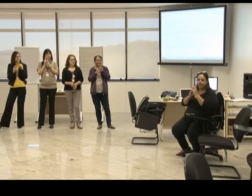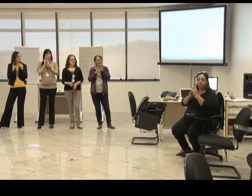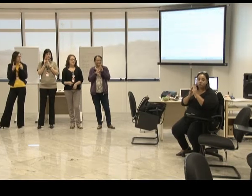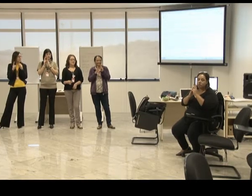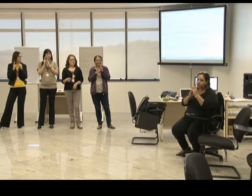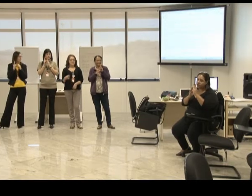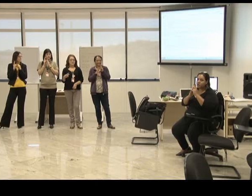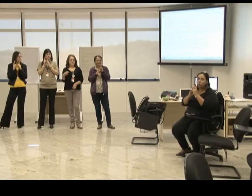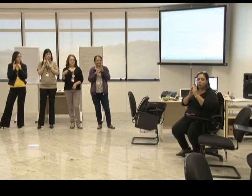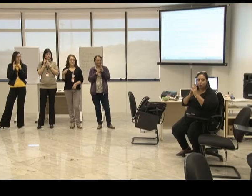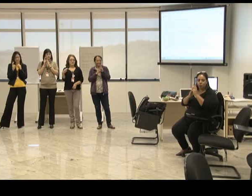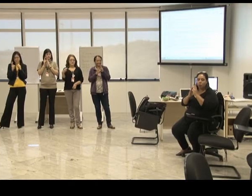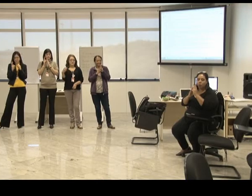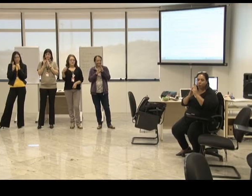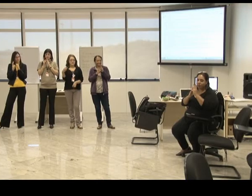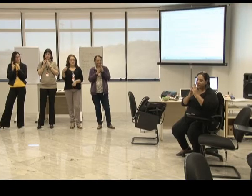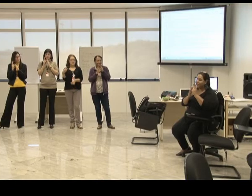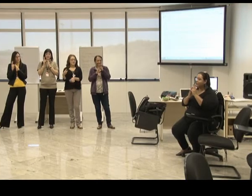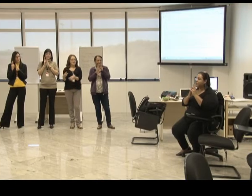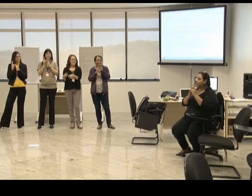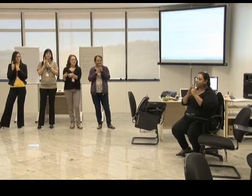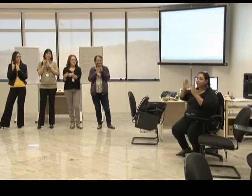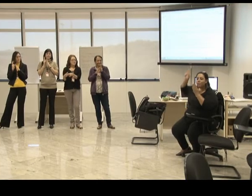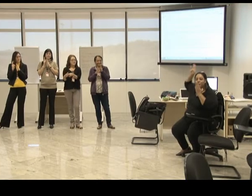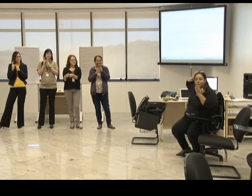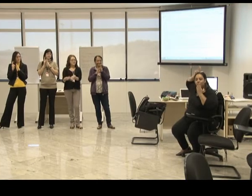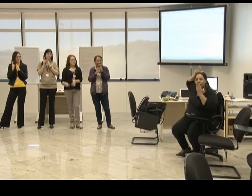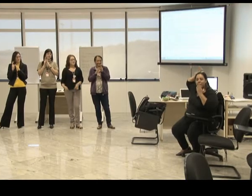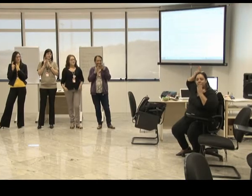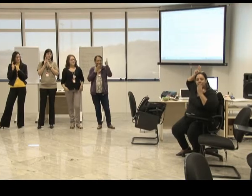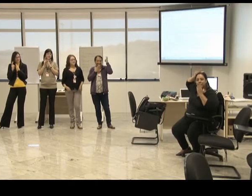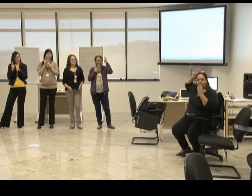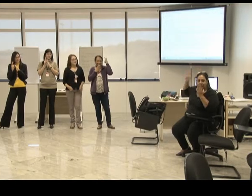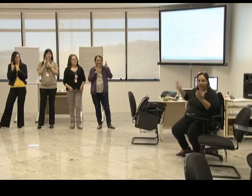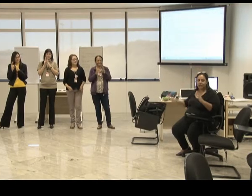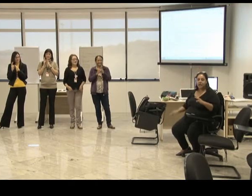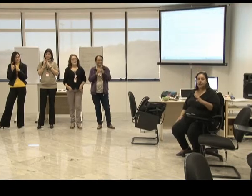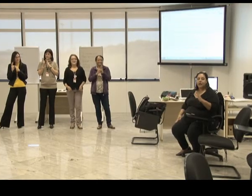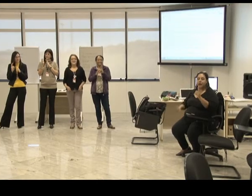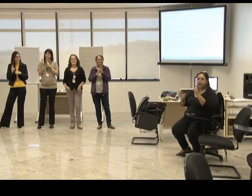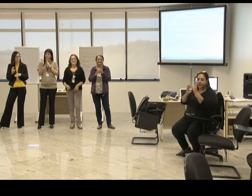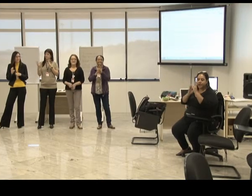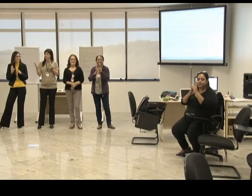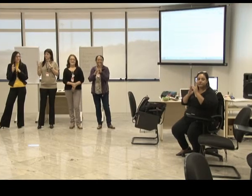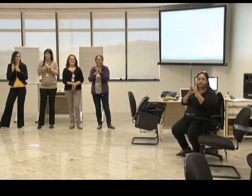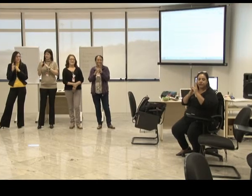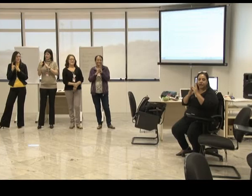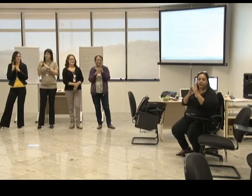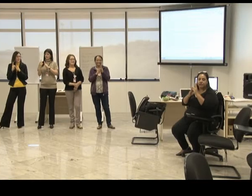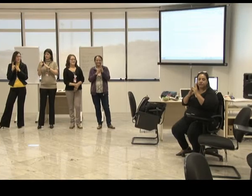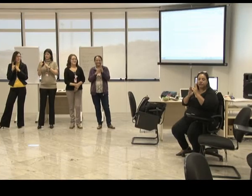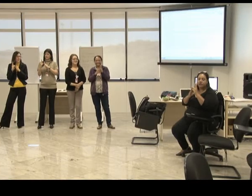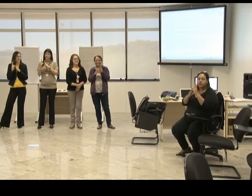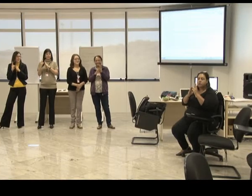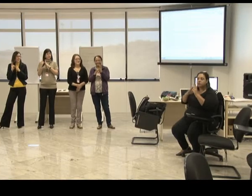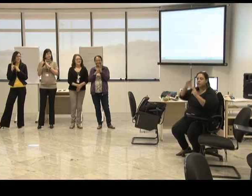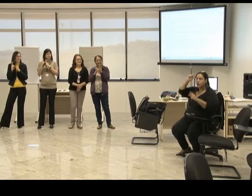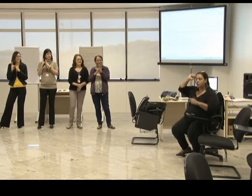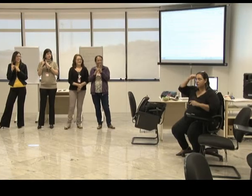Continua fazendo mas pelo menos não é aqui, mas na cara. É esse, né? O sinal de negro